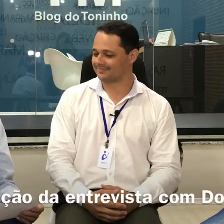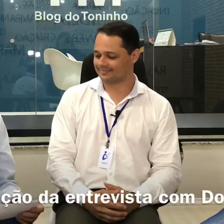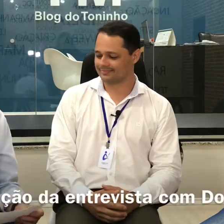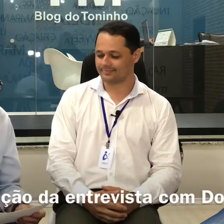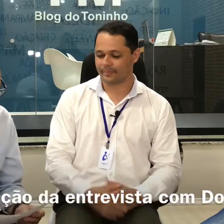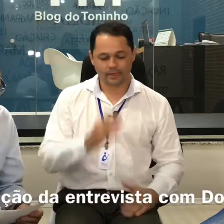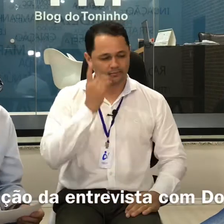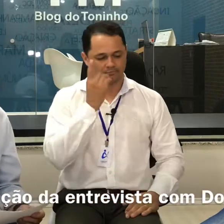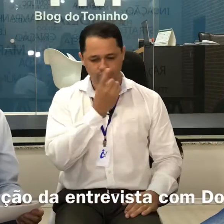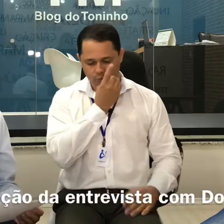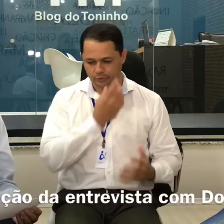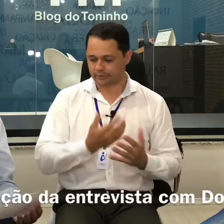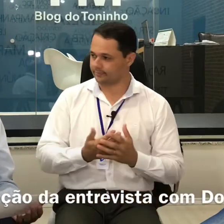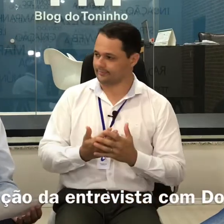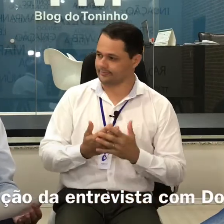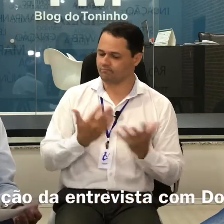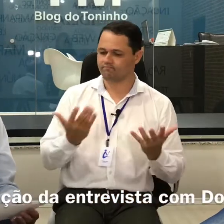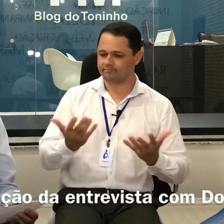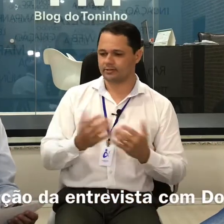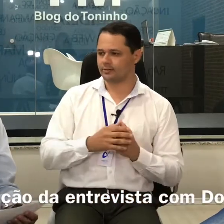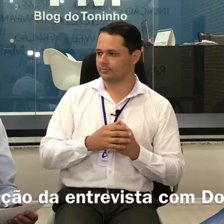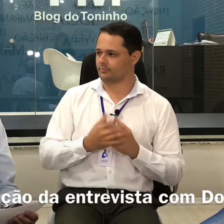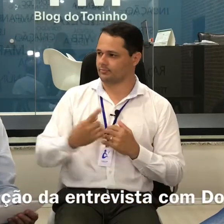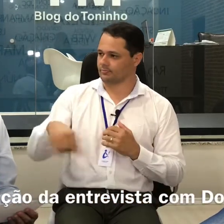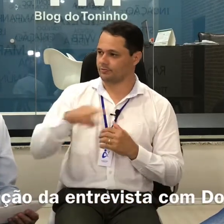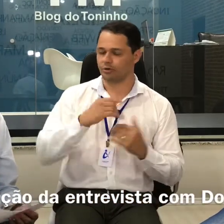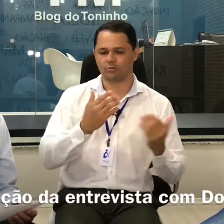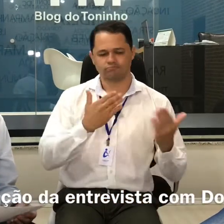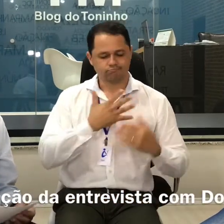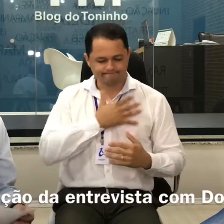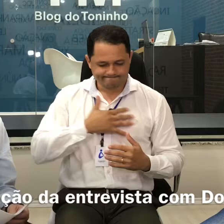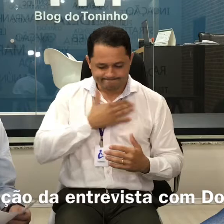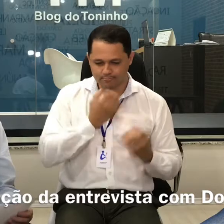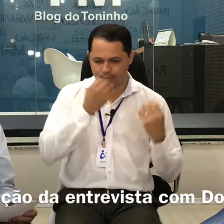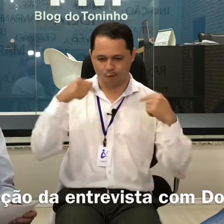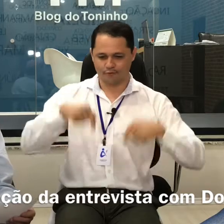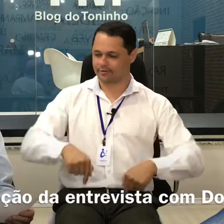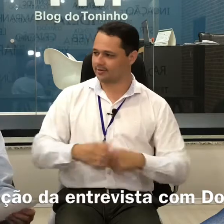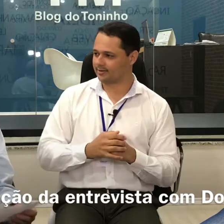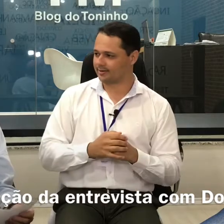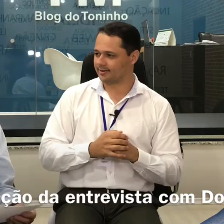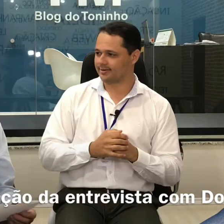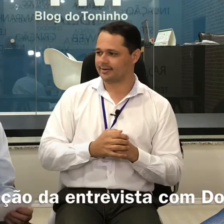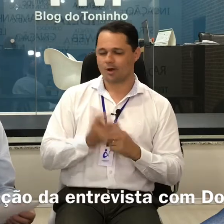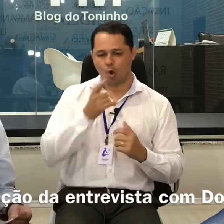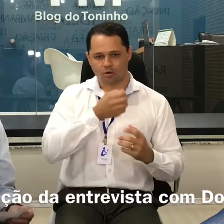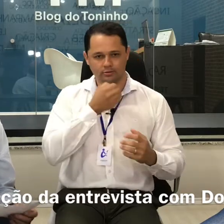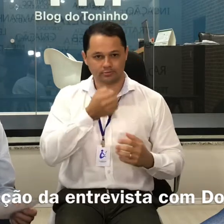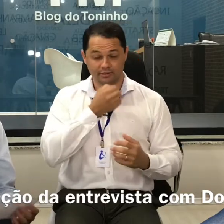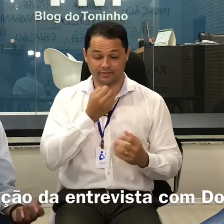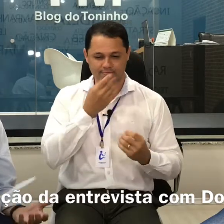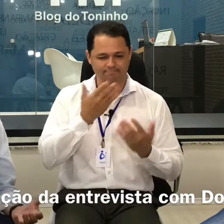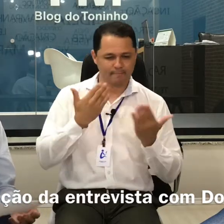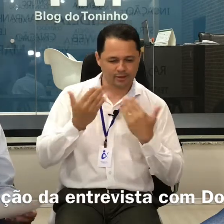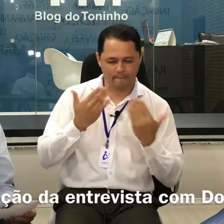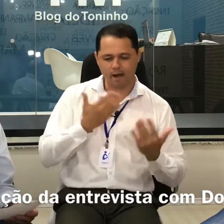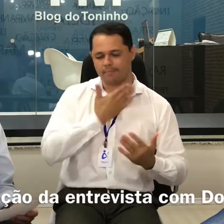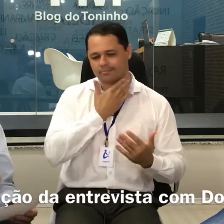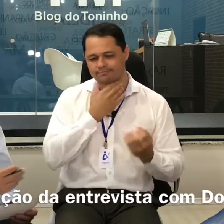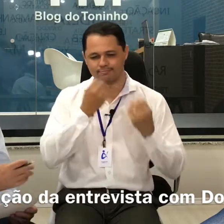Douglas, e nós estamos tendo uma satisfação imensa de realizar essa entrevista, bater um papo com você.